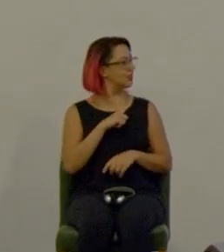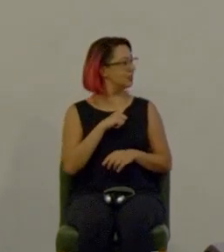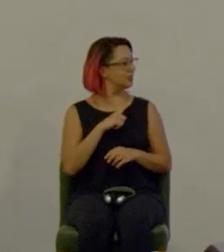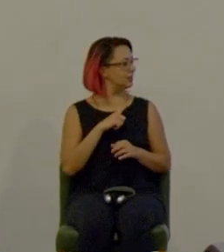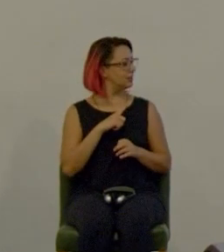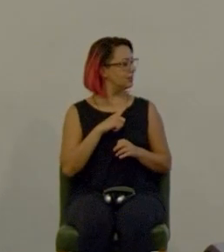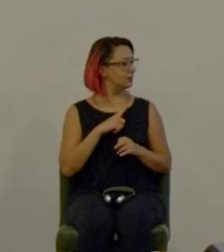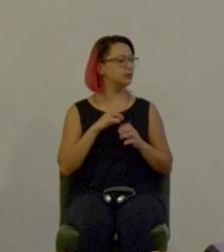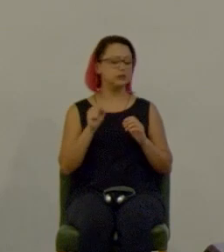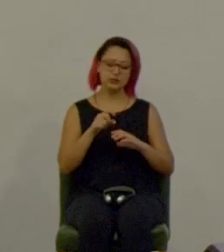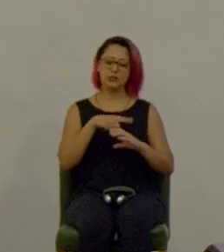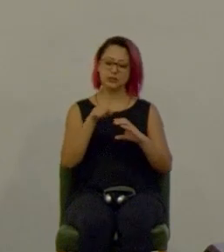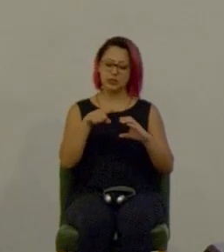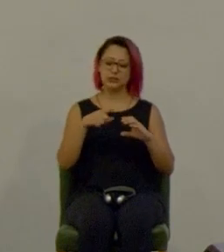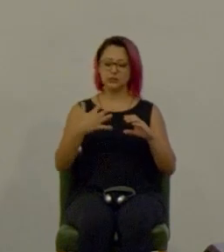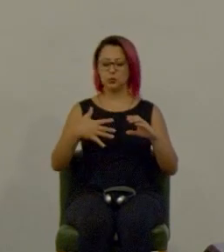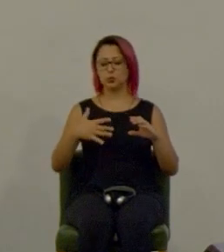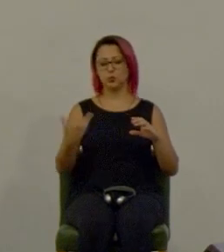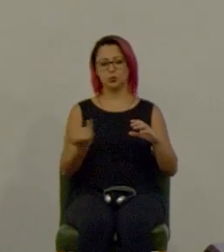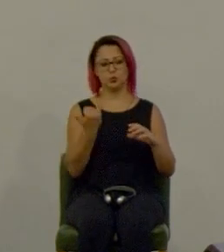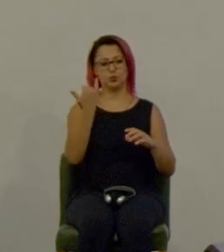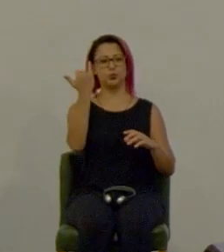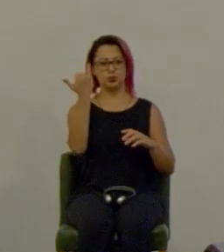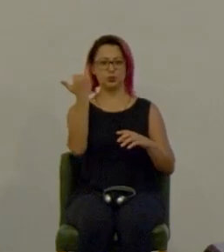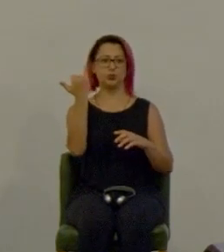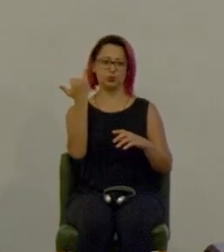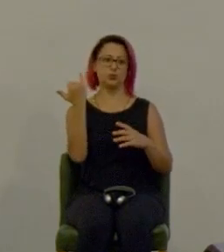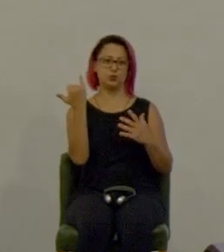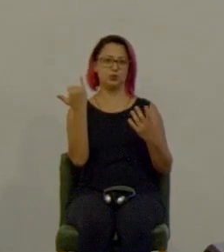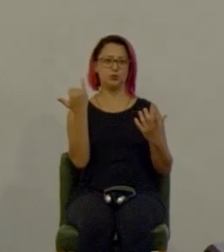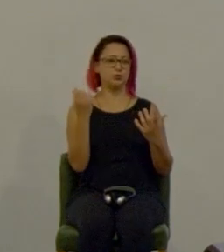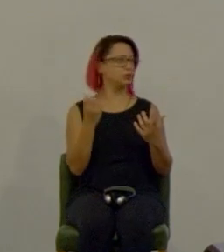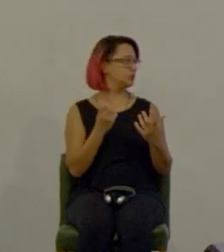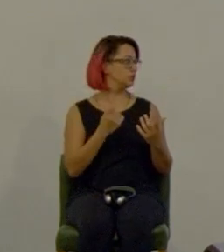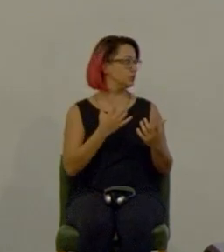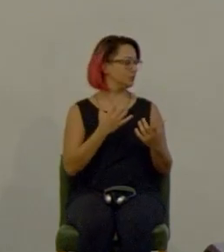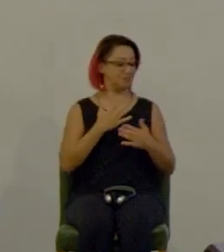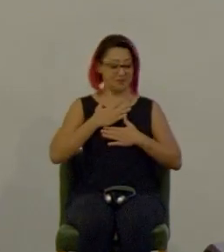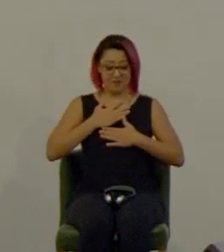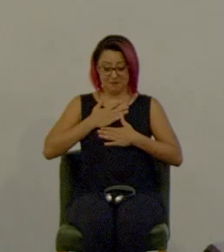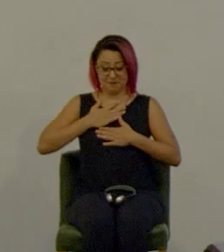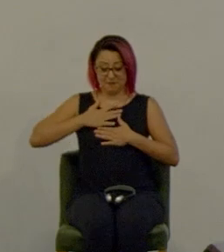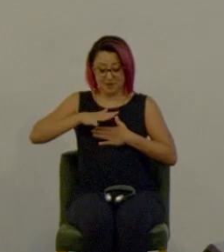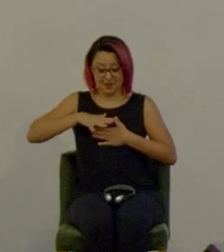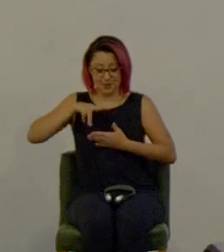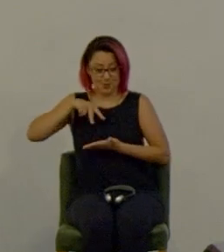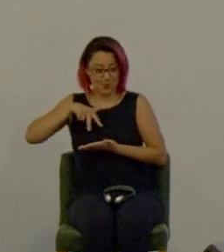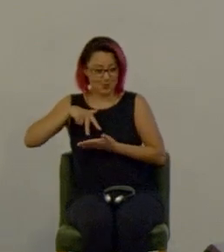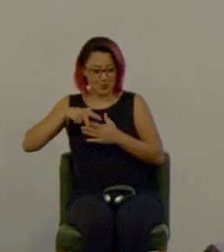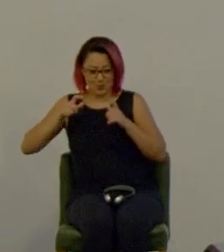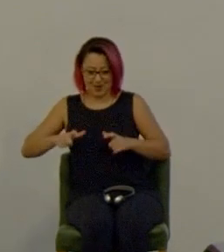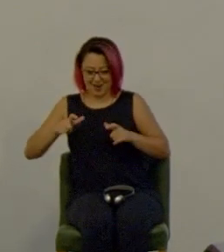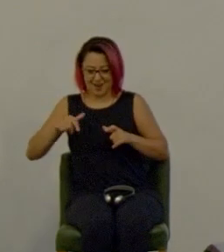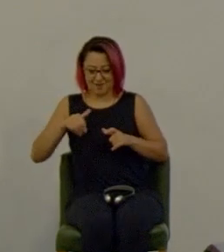a ciência é fundamental, obviamente, para ancorar, né? Meu lugar de fala é um lugar de fala como cientista,